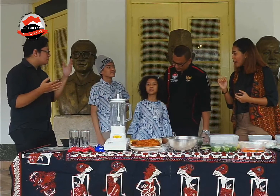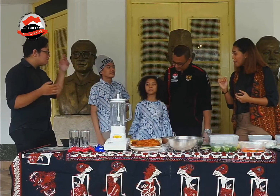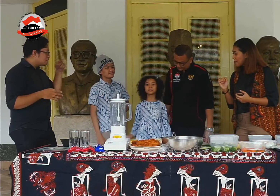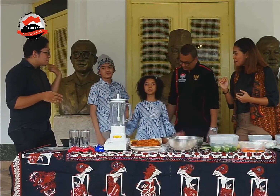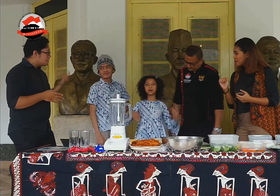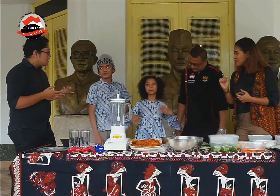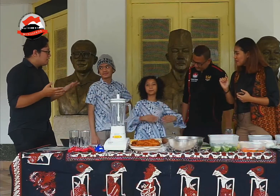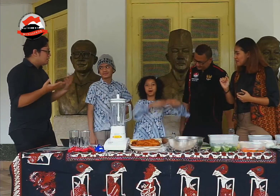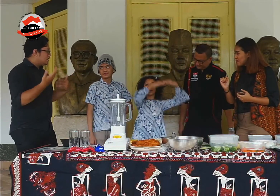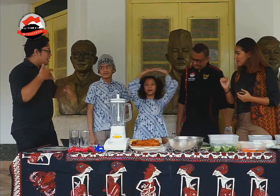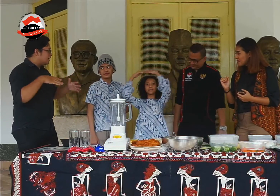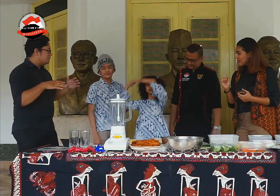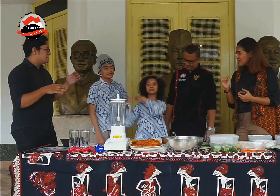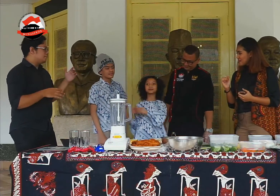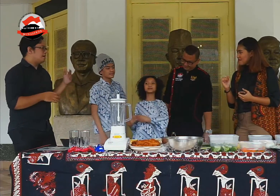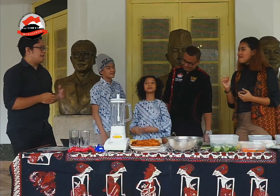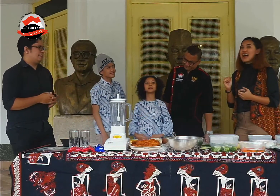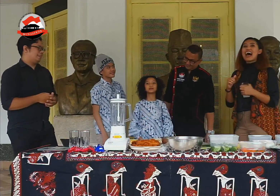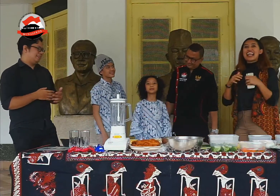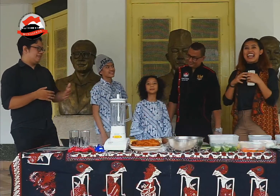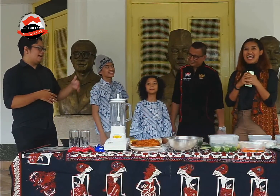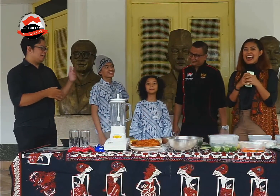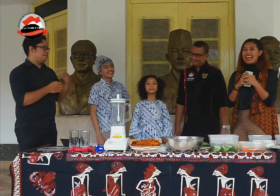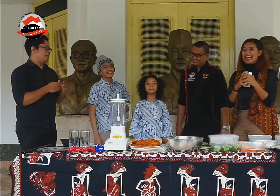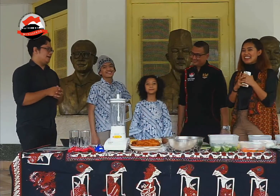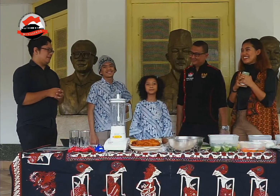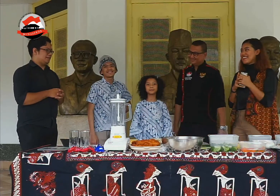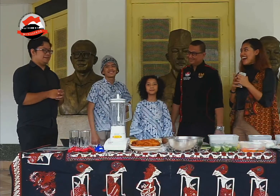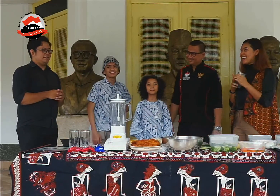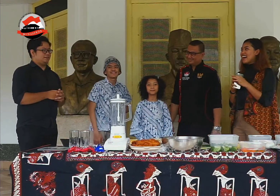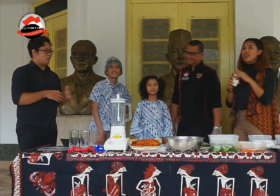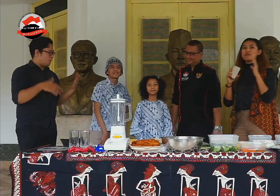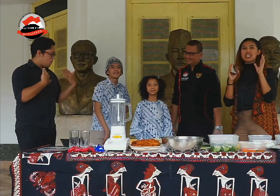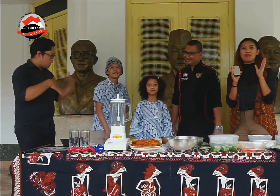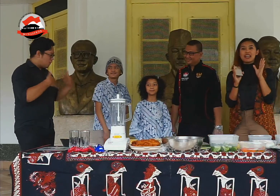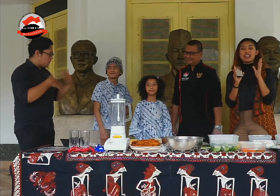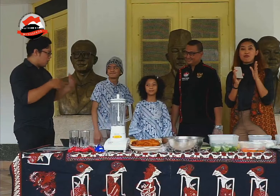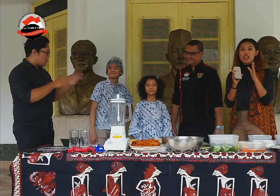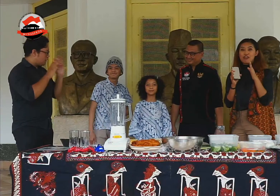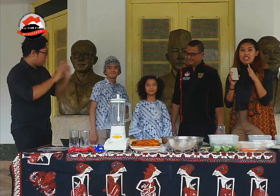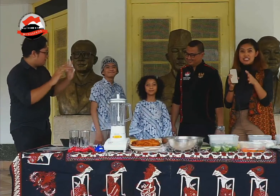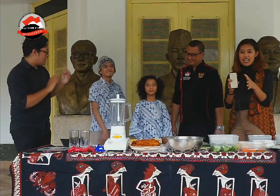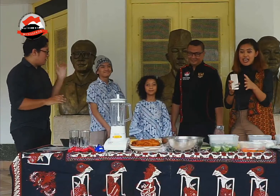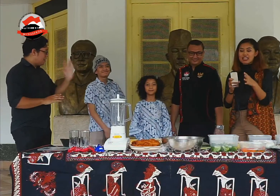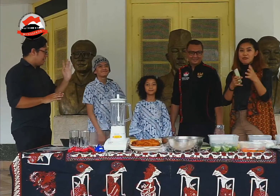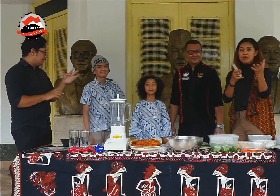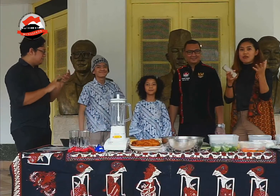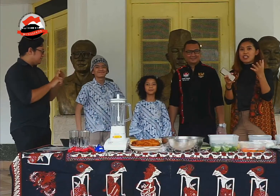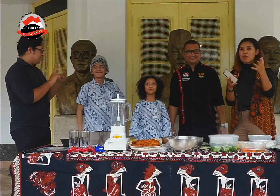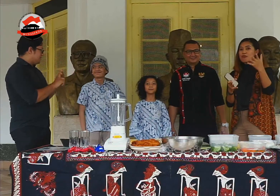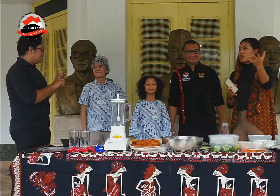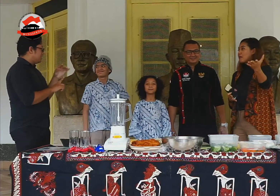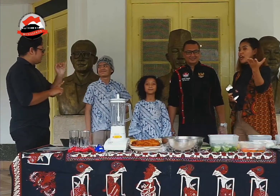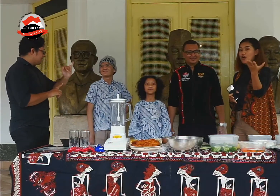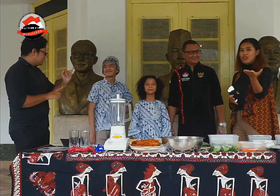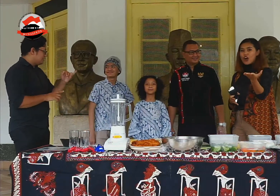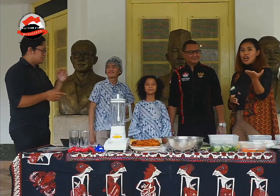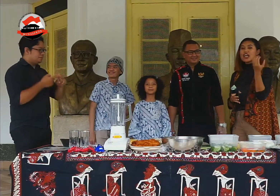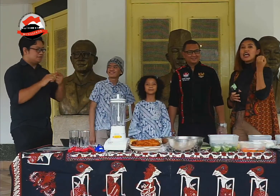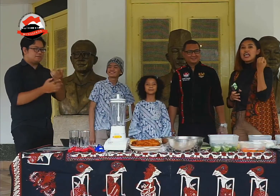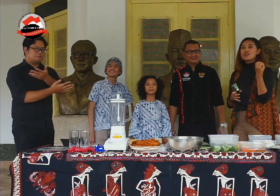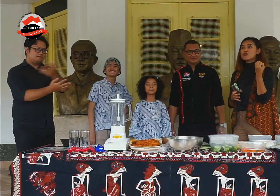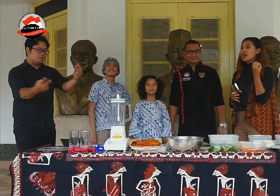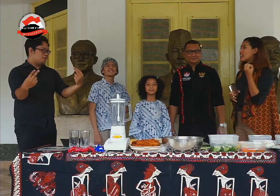apa? Balet. Balet. Wow, kalau misalnya Belantara Budaya Indonesia ya, teman-teman di rumah mungkin pada